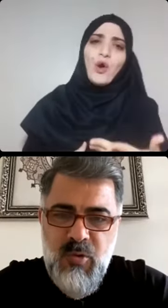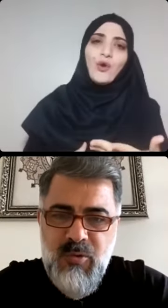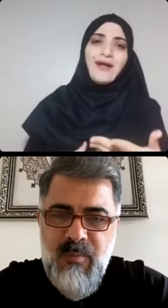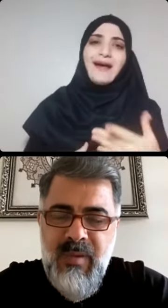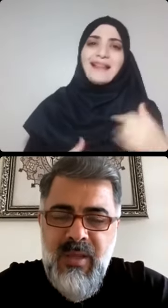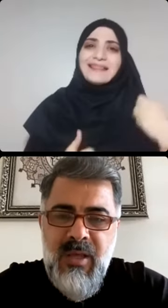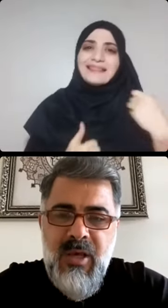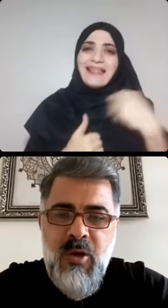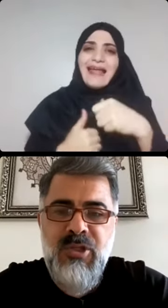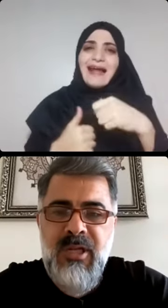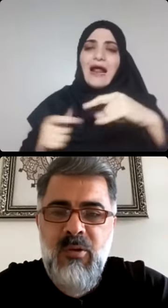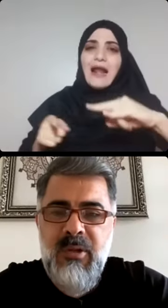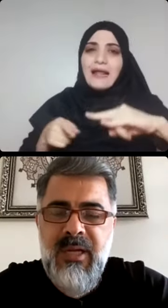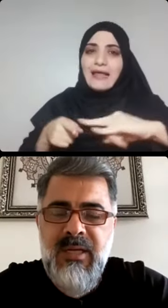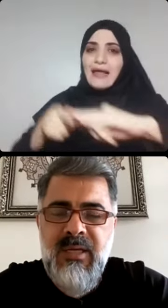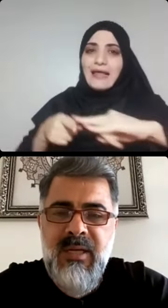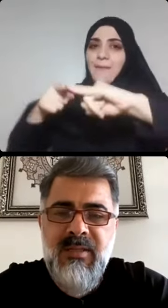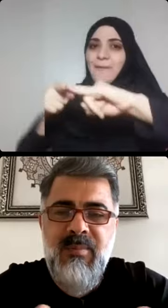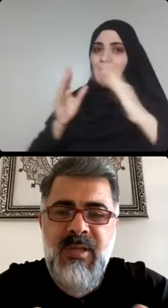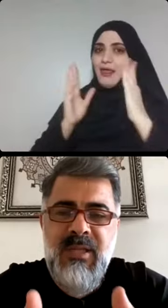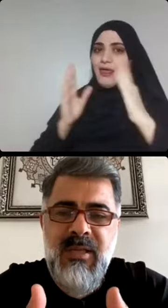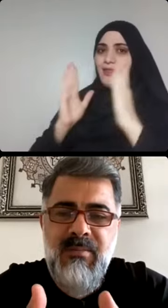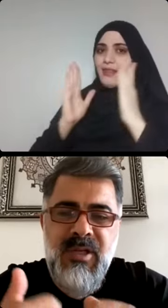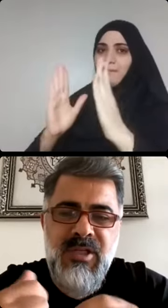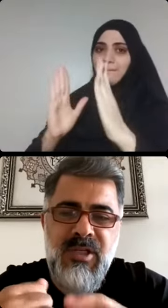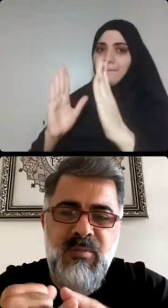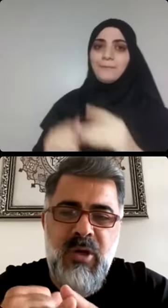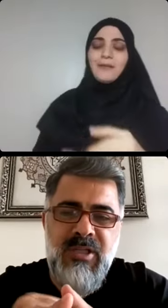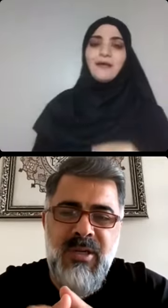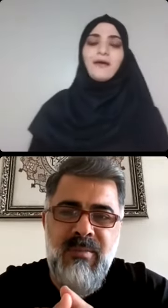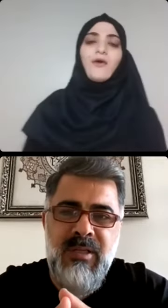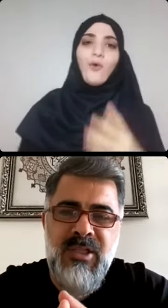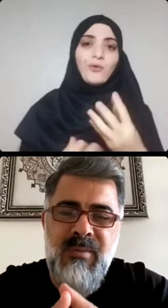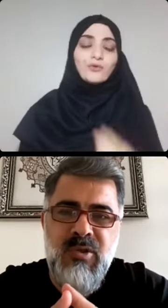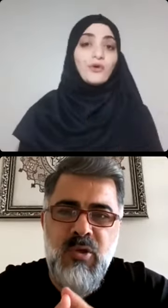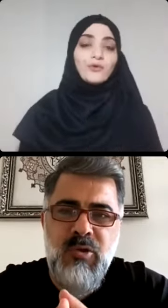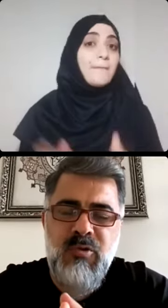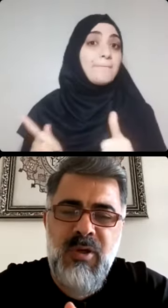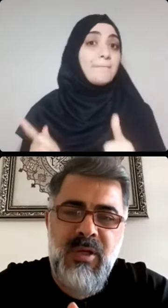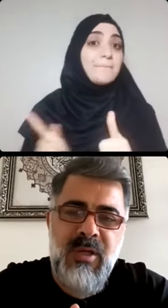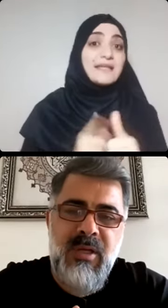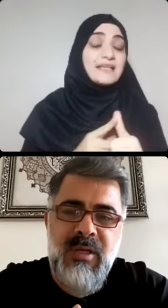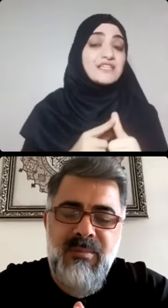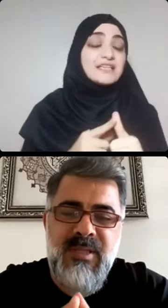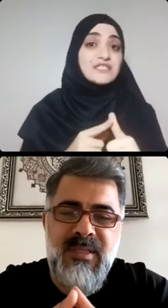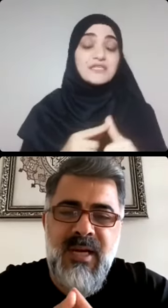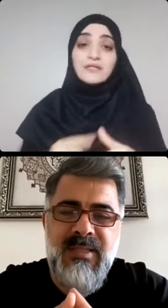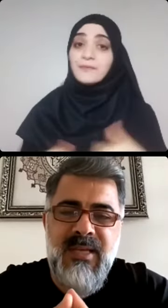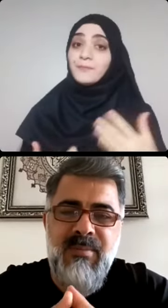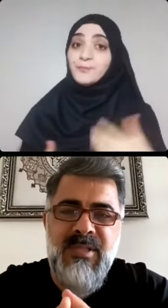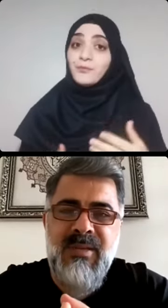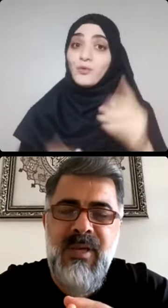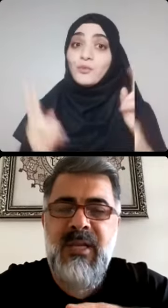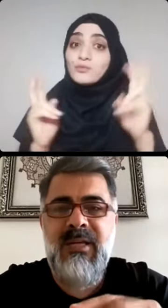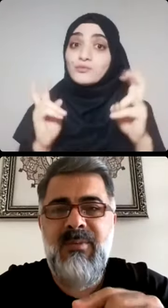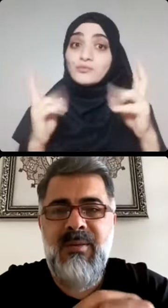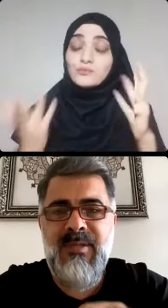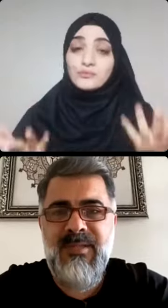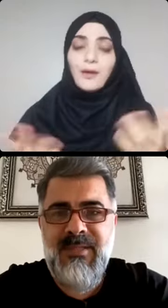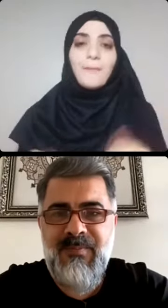çevirmiş oldu. Öncelikli olarak tabii ki birinci bu akşam alacağımız not, Mescid-i Aksa bizim